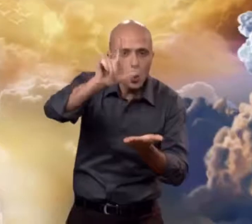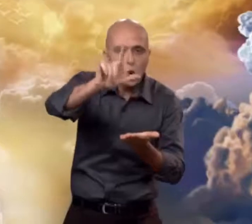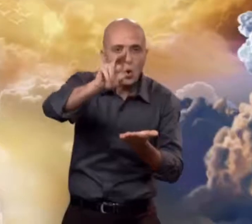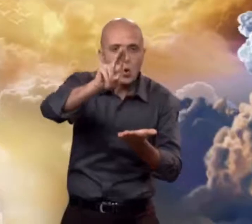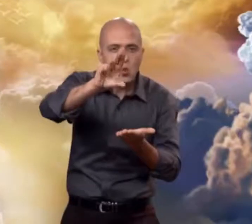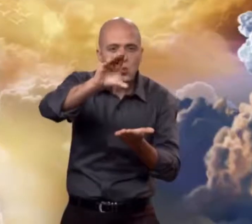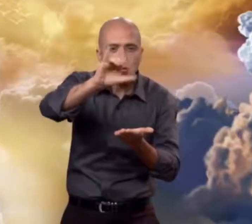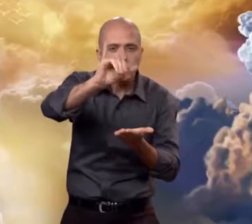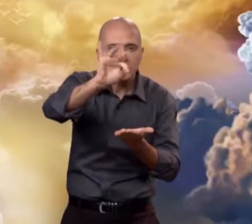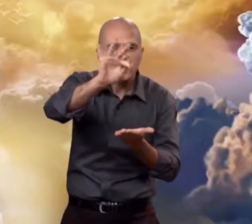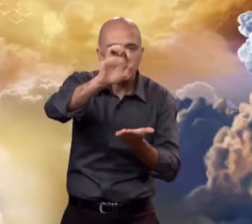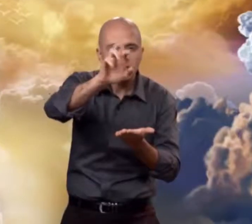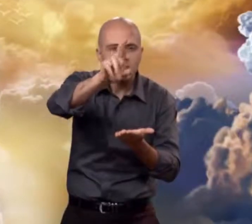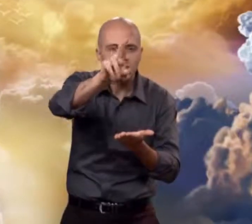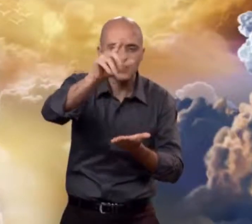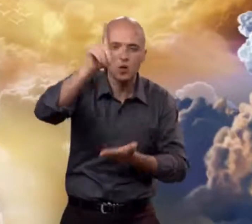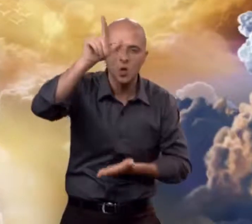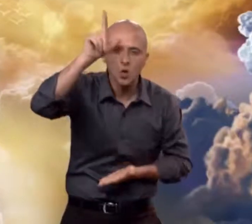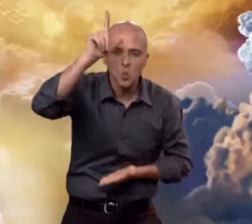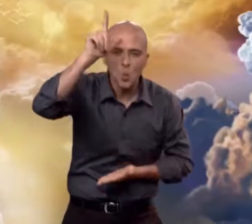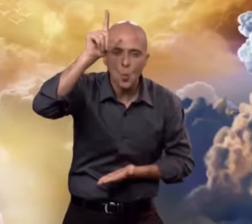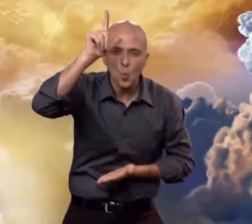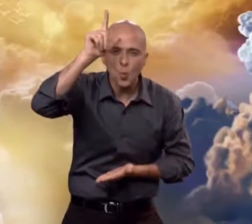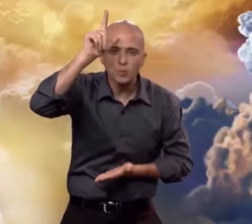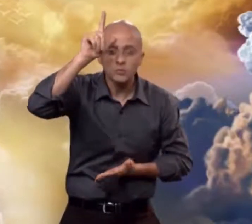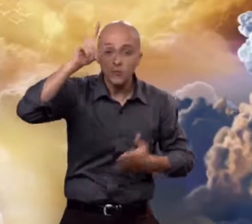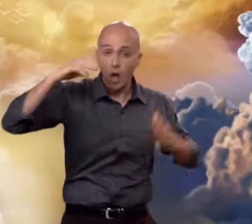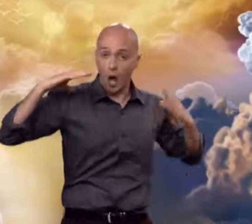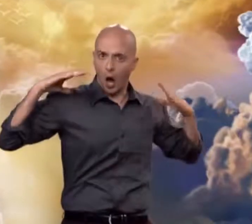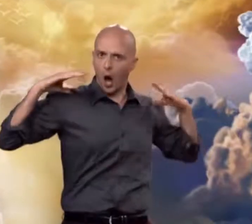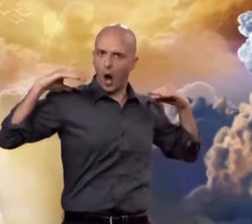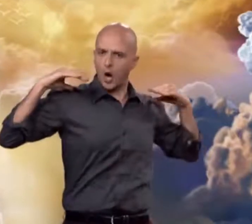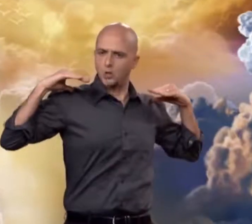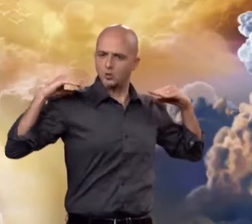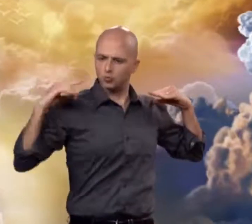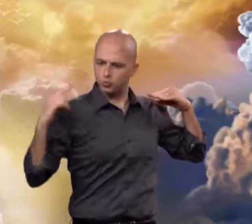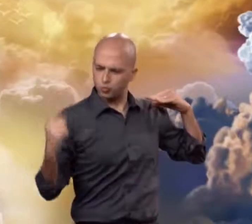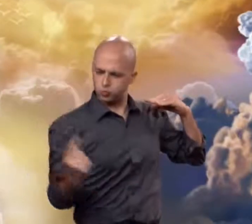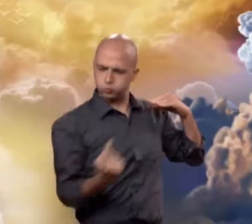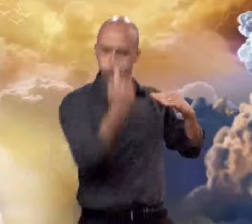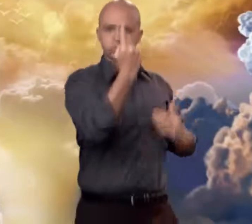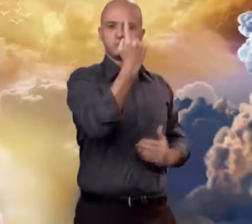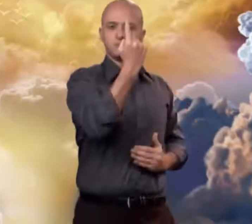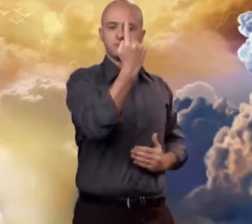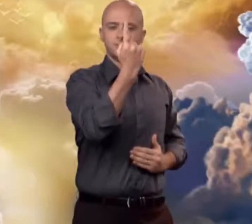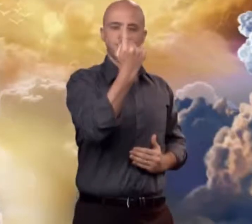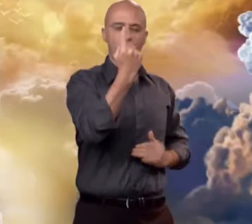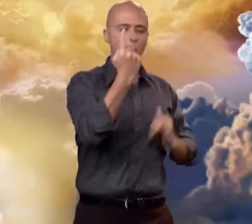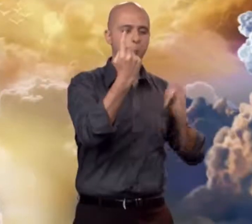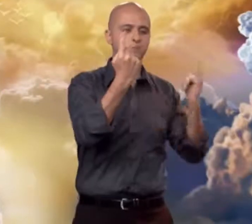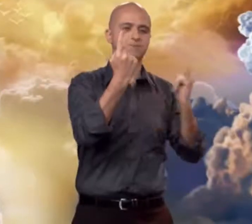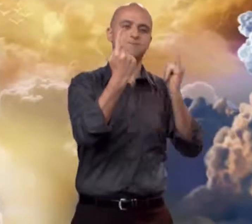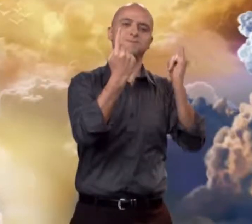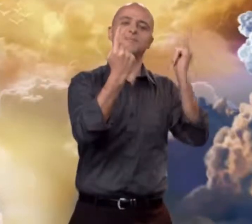havia sido o mais honrado por Deus. Antes do pecado, Lúcifer era o primeiro dos querubins